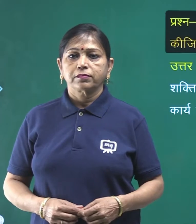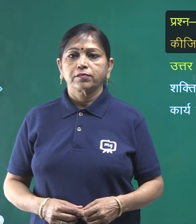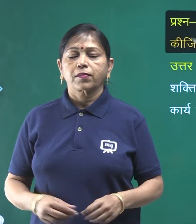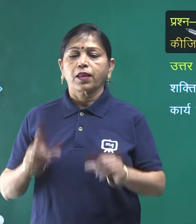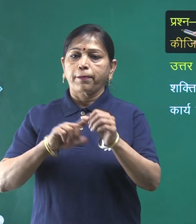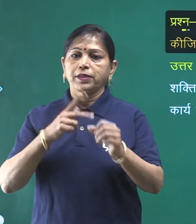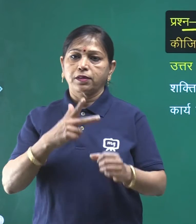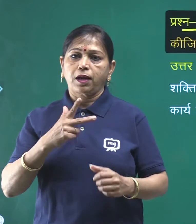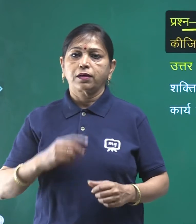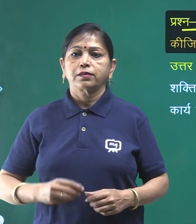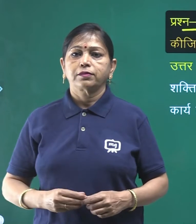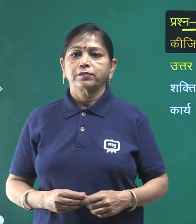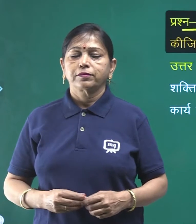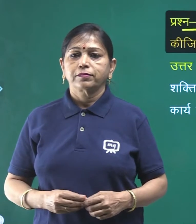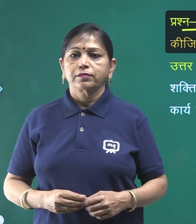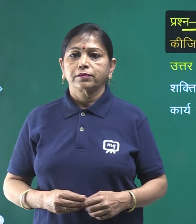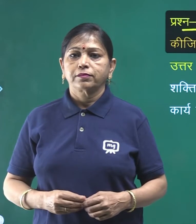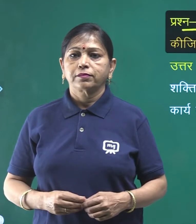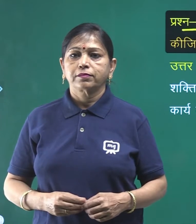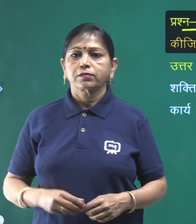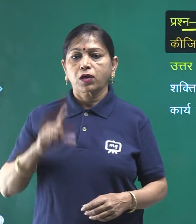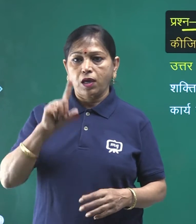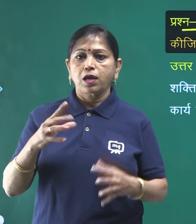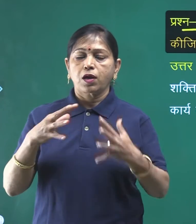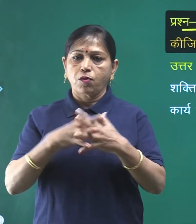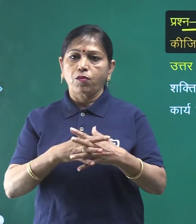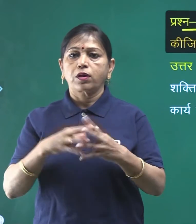प्रश्न 8, 1 वाट शक्ति को